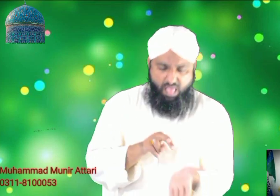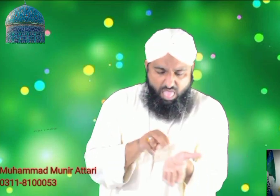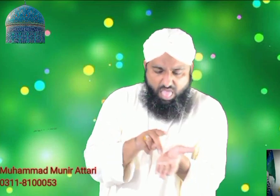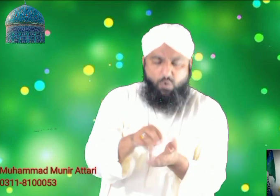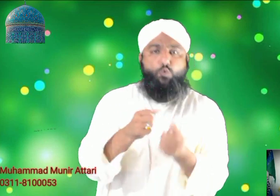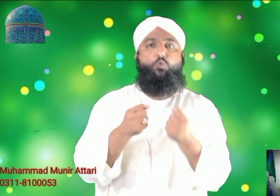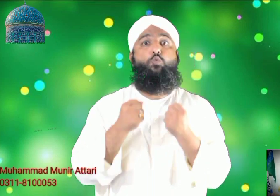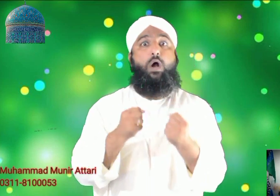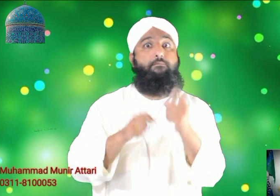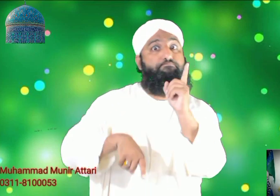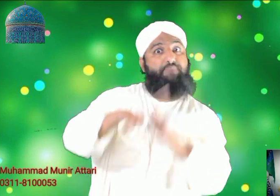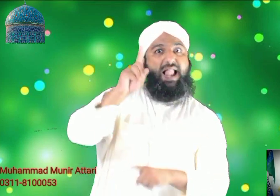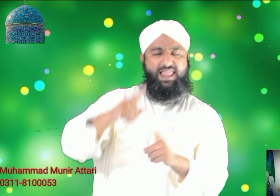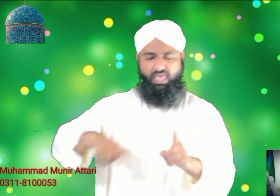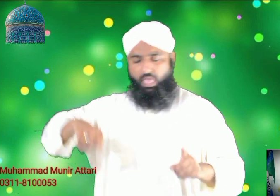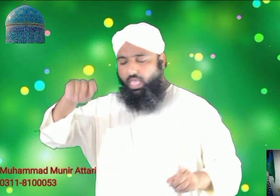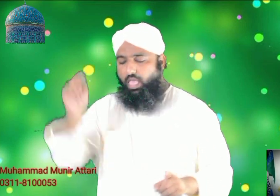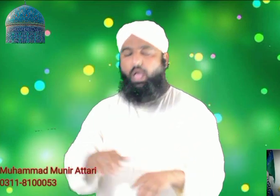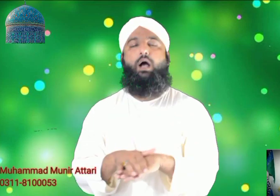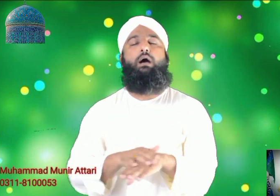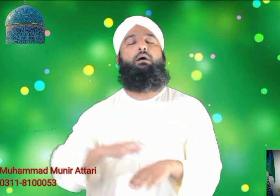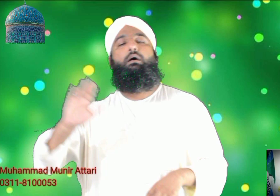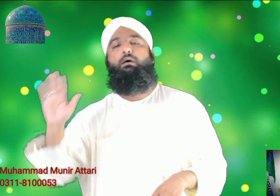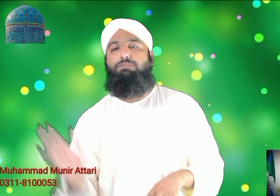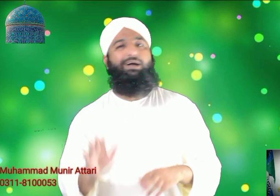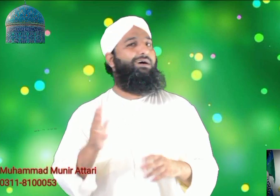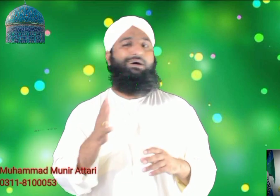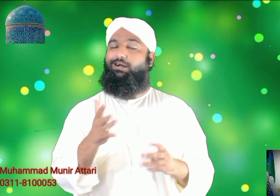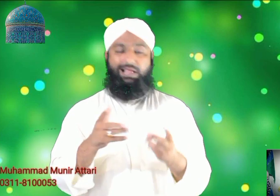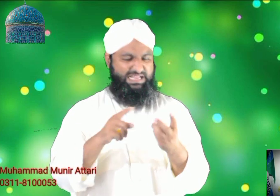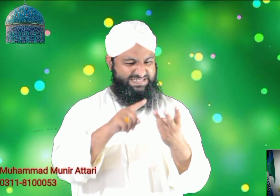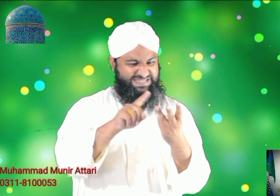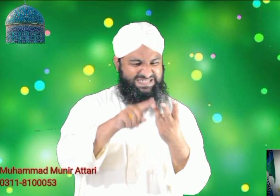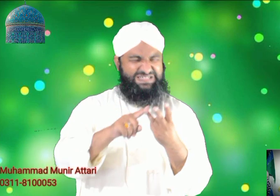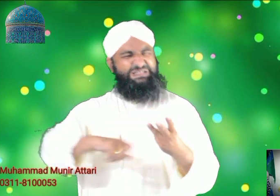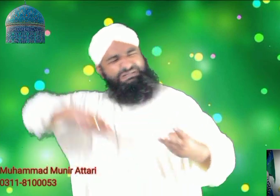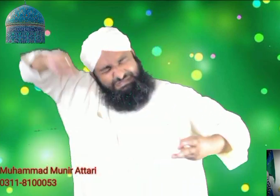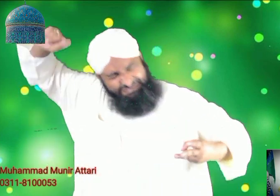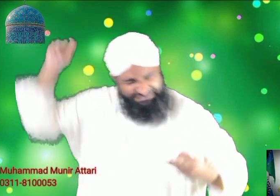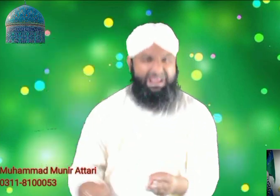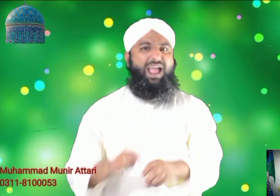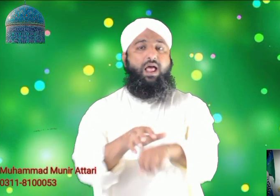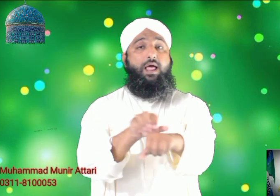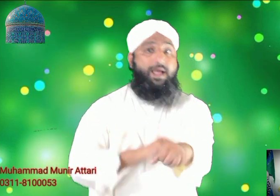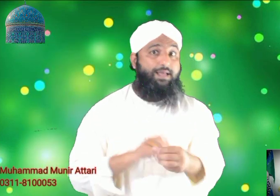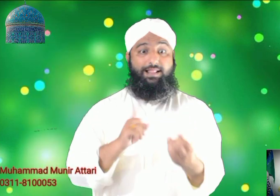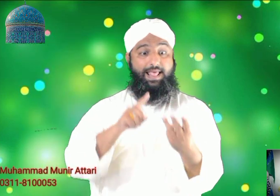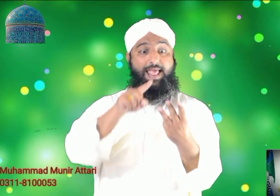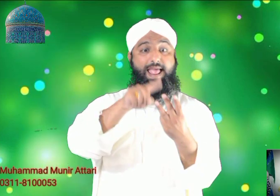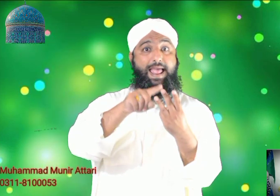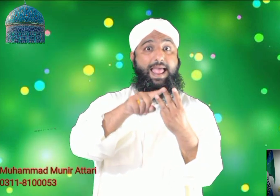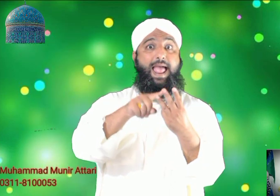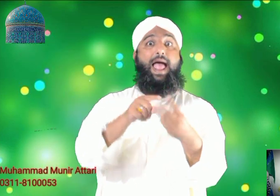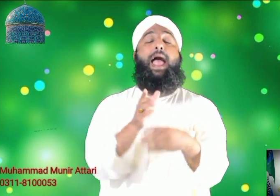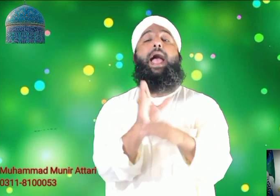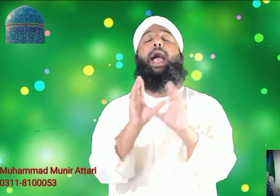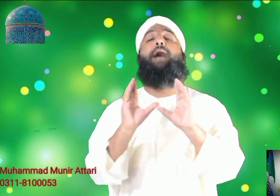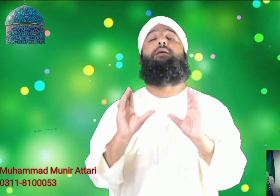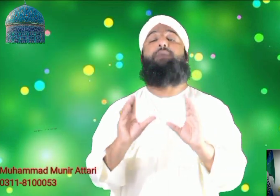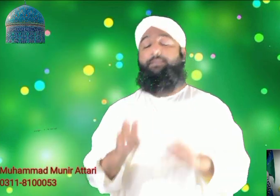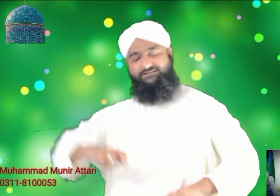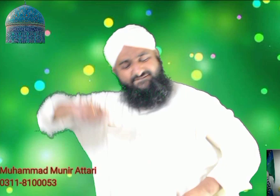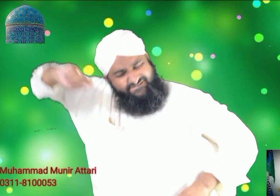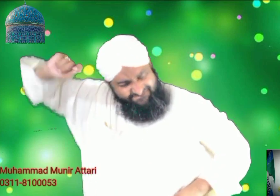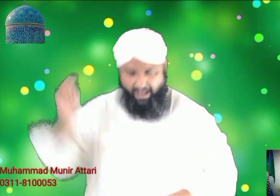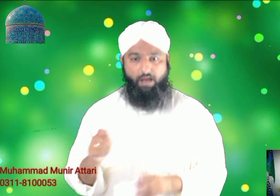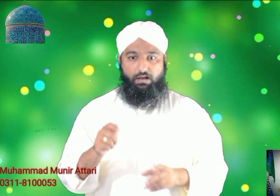والا کوڑا کام کا نہ مشکل والا کوڑا کام کا. ایسا مارا کہ وہ دوڑنے لگ گیا، وہ اور تیز چلنے لگ گیا. تو یہ